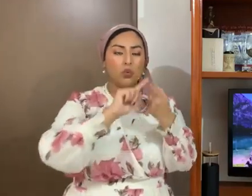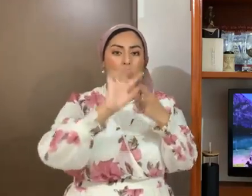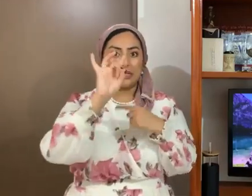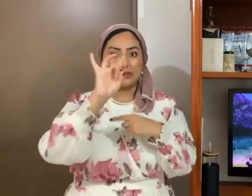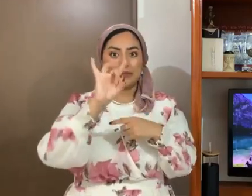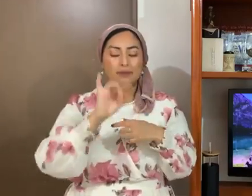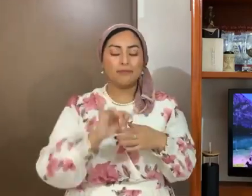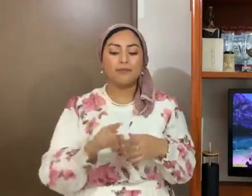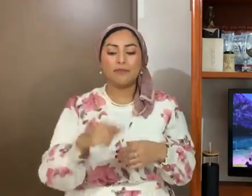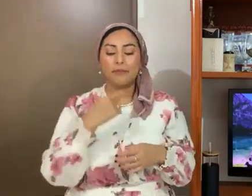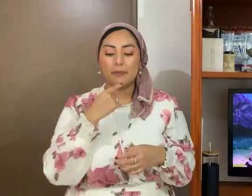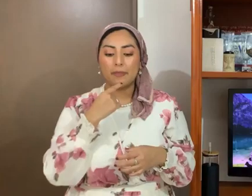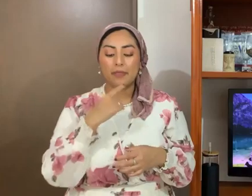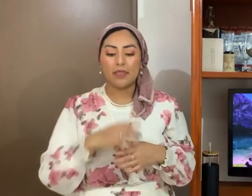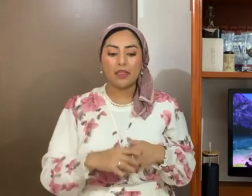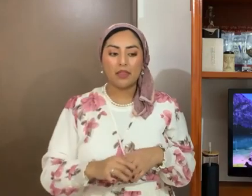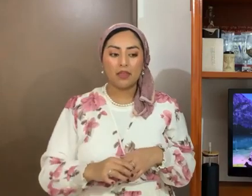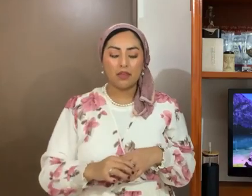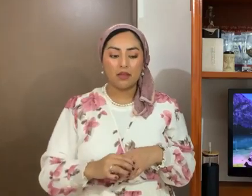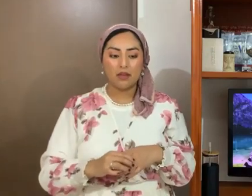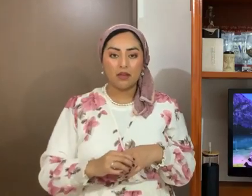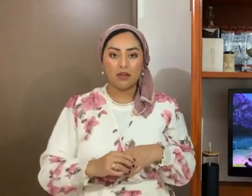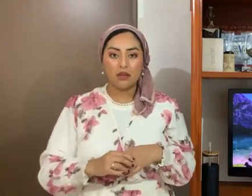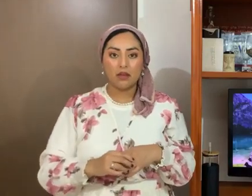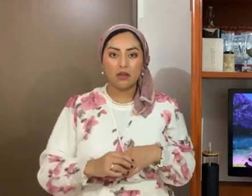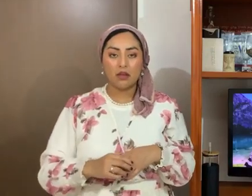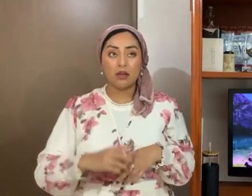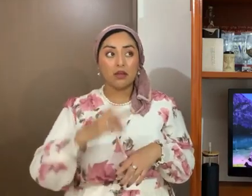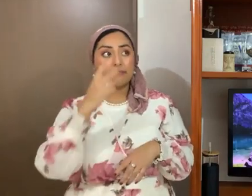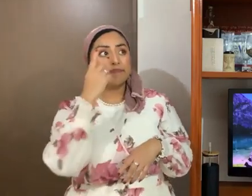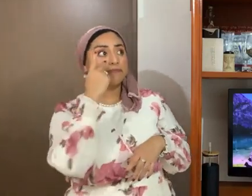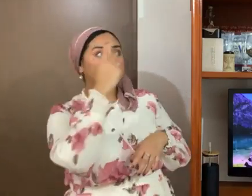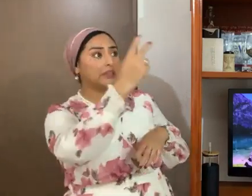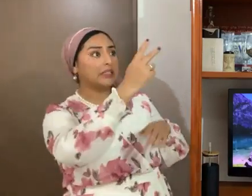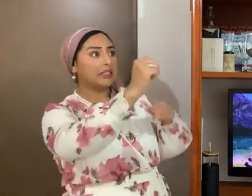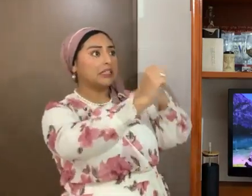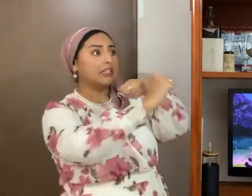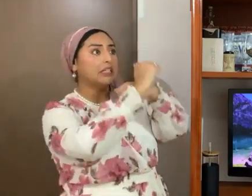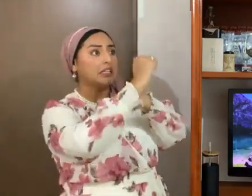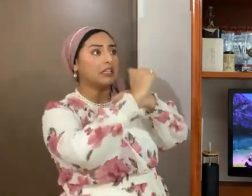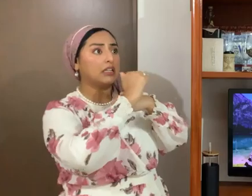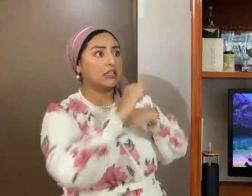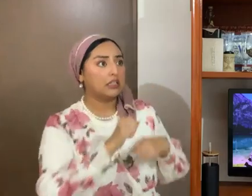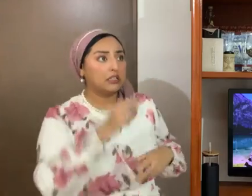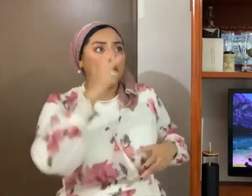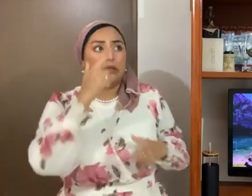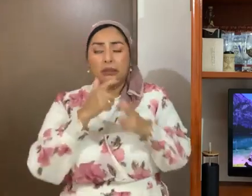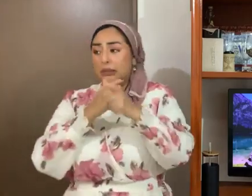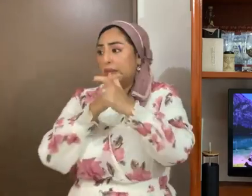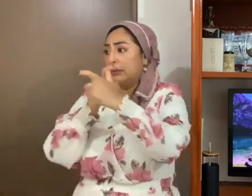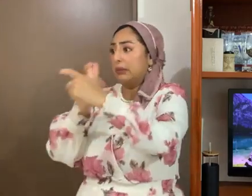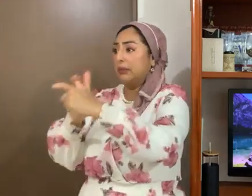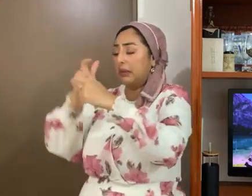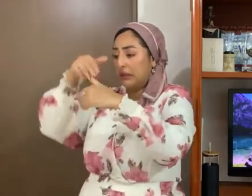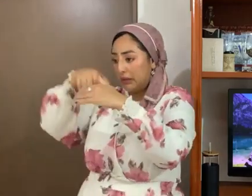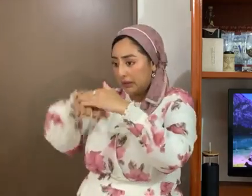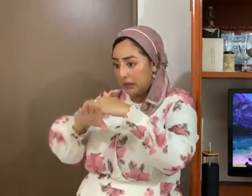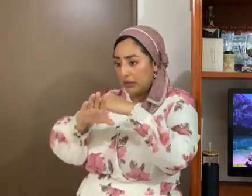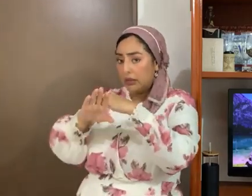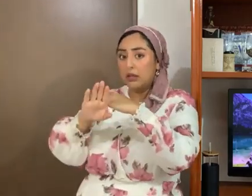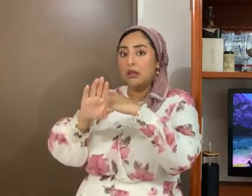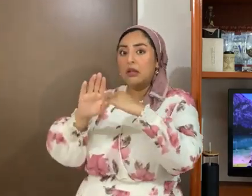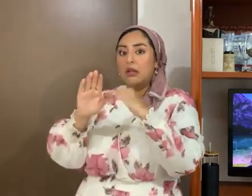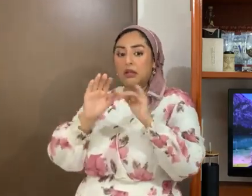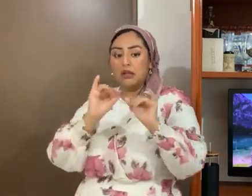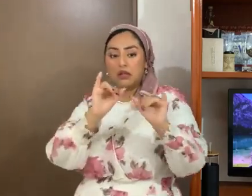8. Dice, y viendo pues el peligro, se levantó y se fue para salvar su vida, y vino a Beersheba, que está en Judá, y